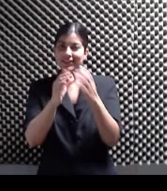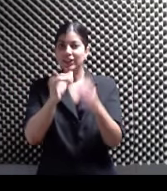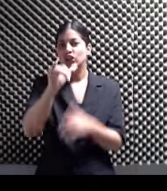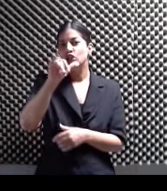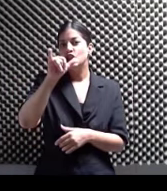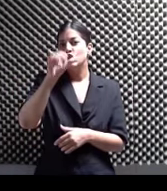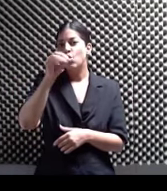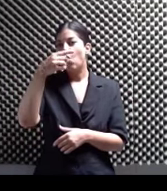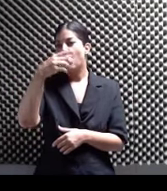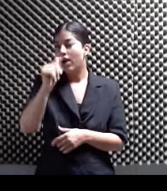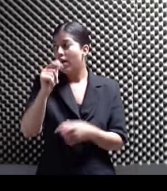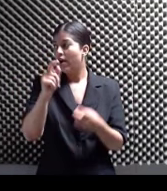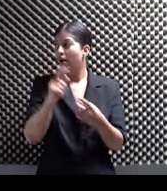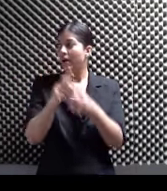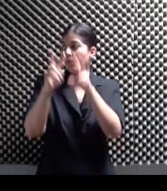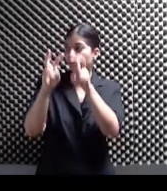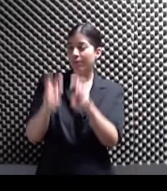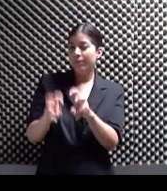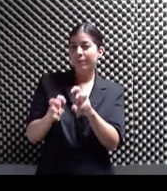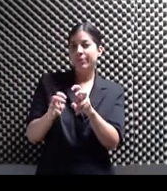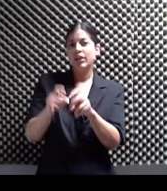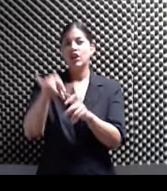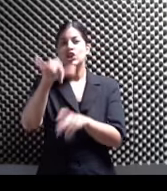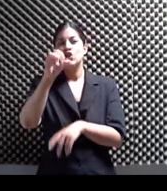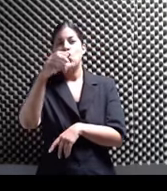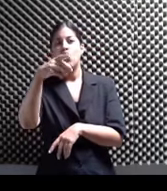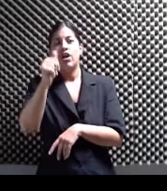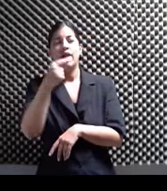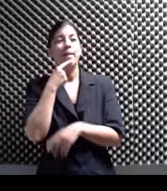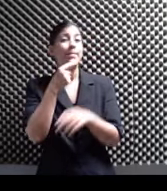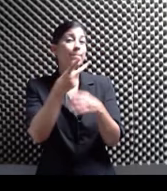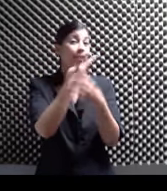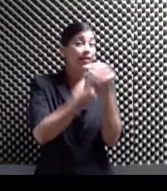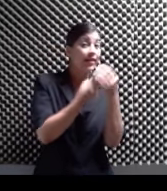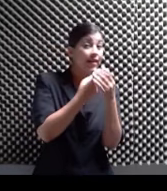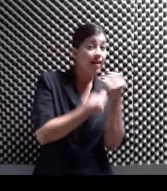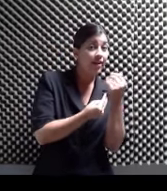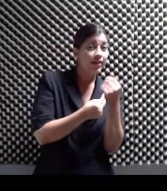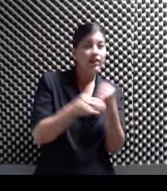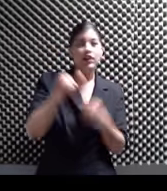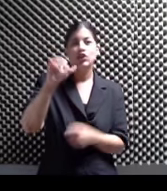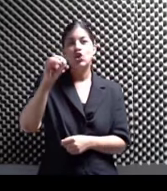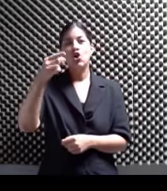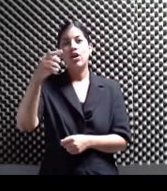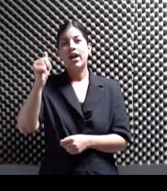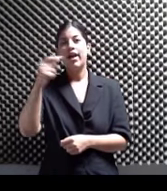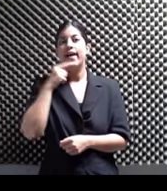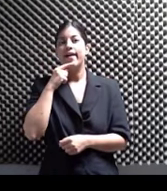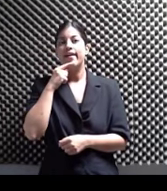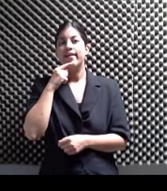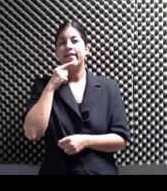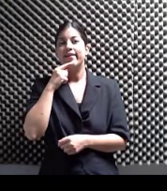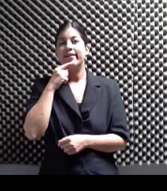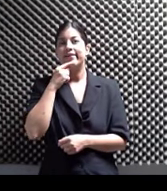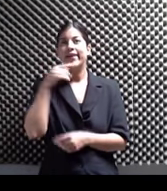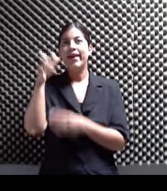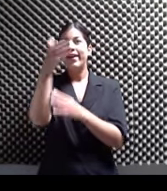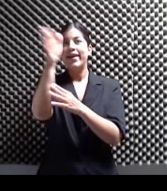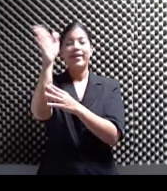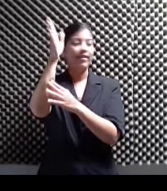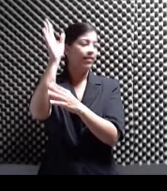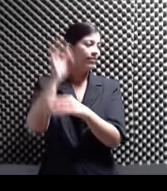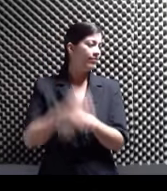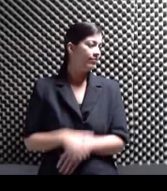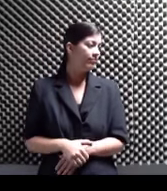yoga exploratoria, está yoga en pareja, yoga aérea, que se hace con unos instrumentos.